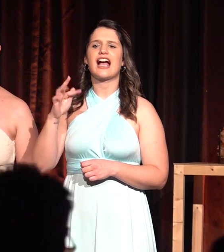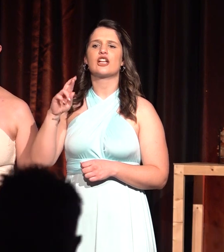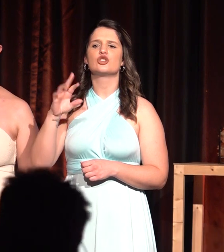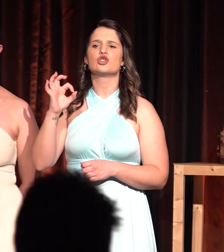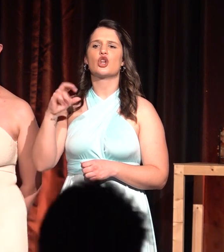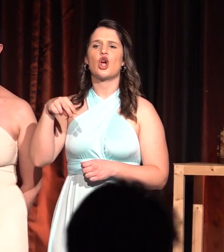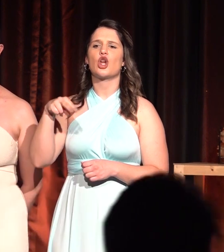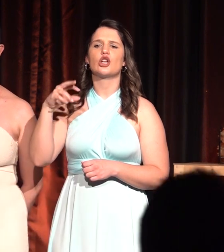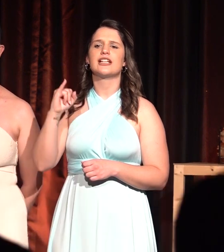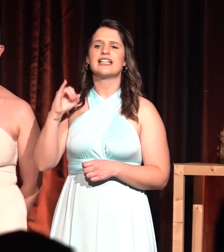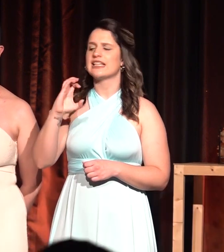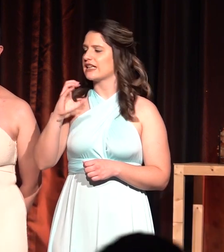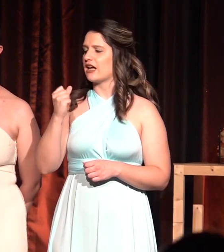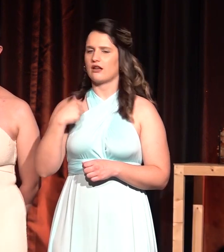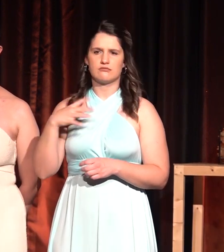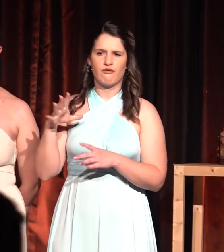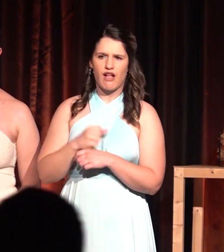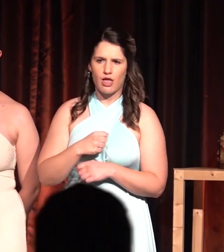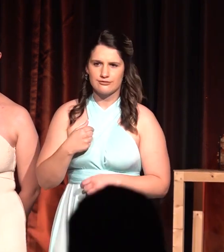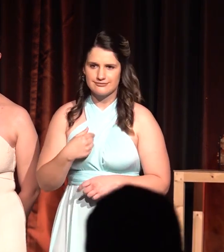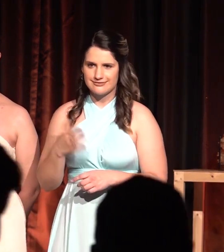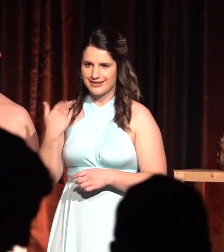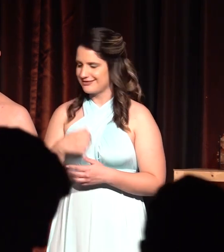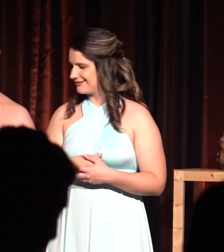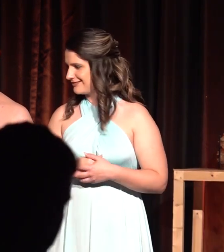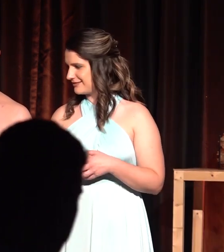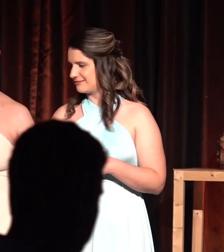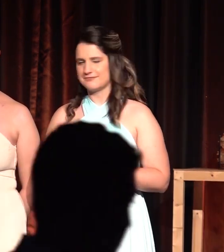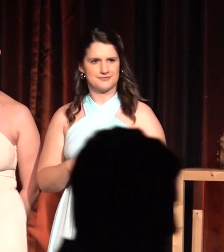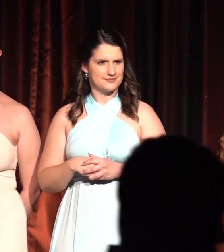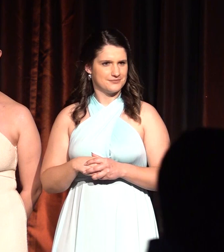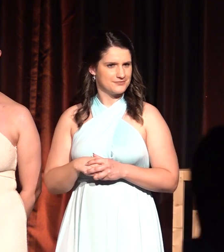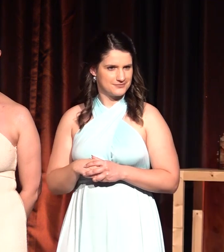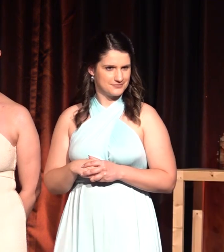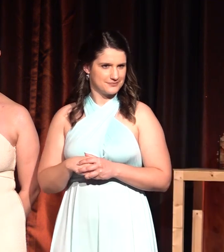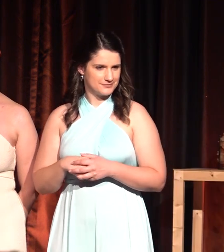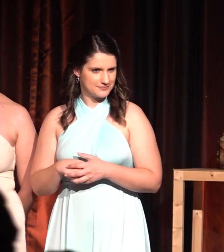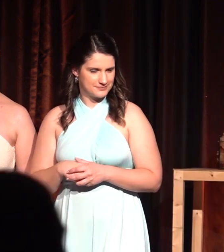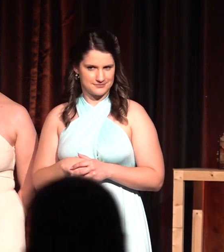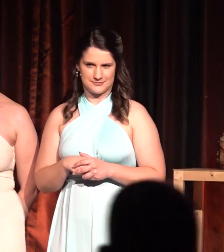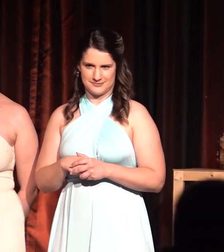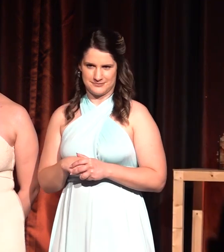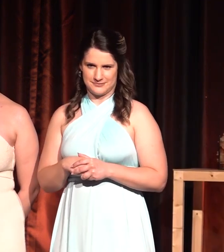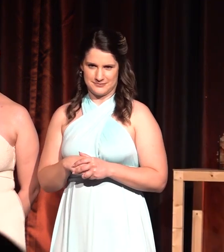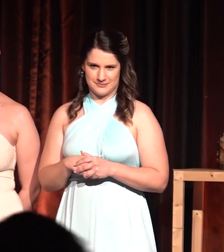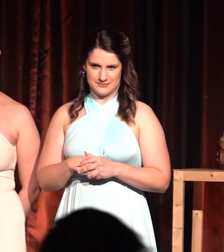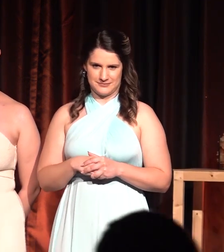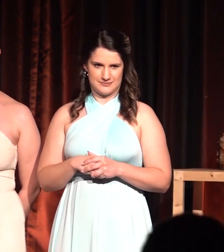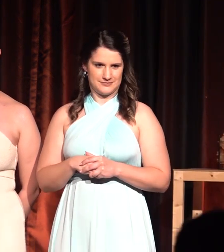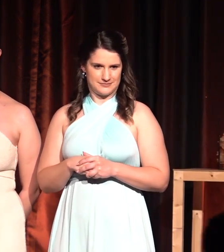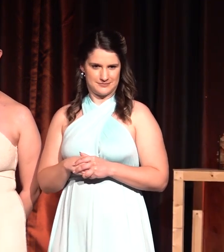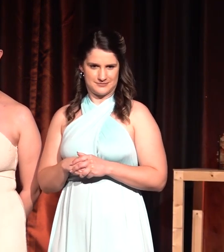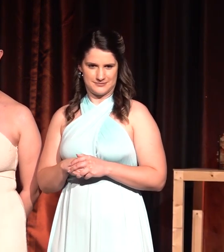Beltrán, Enric Cazorla, Albert Ferrando, Daniel Pau Ferreres, David Giné, Morat